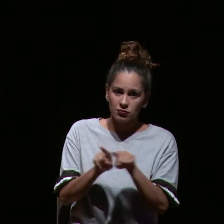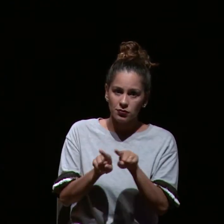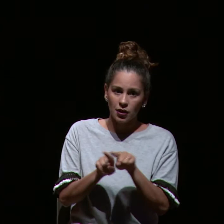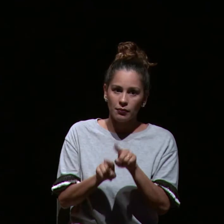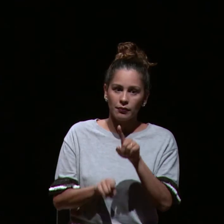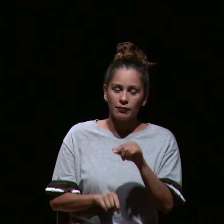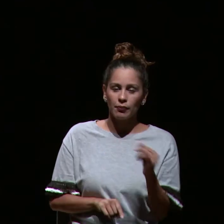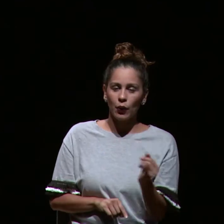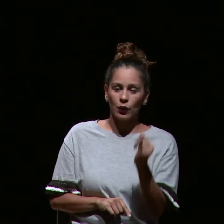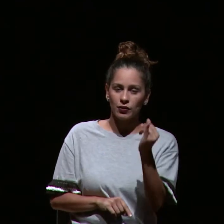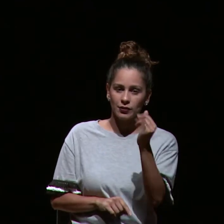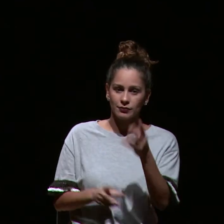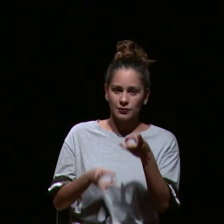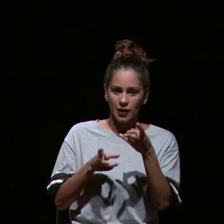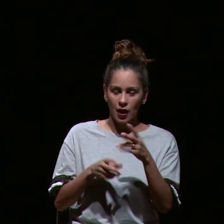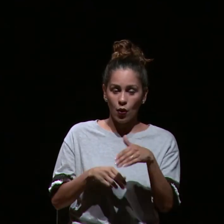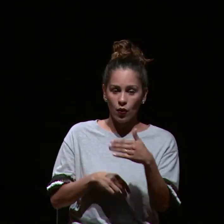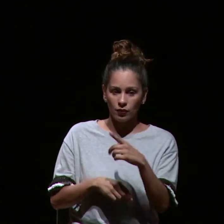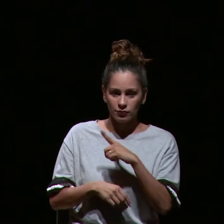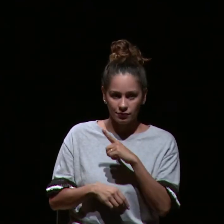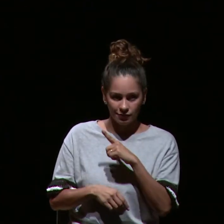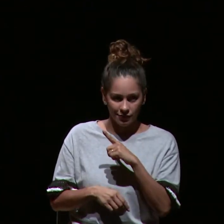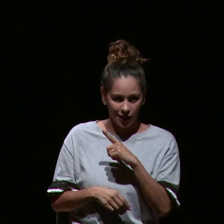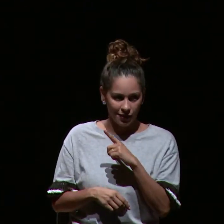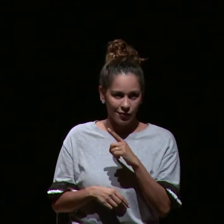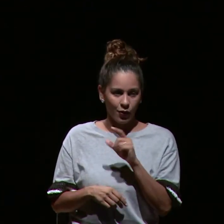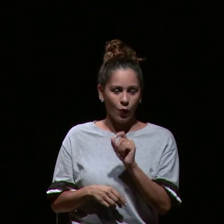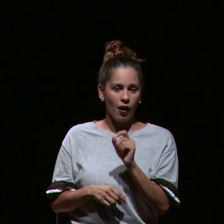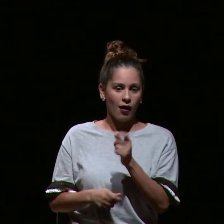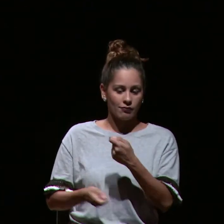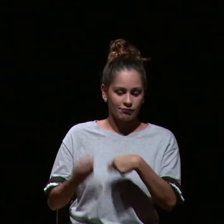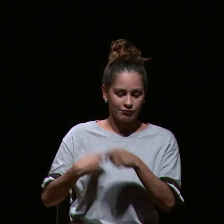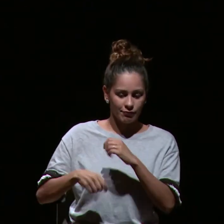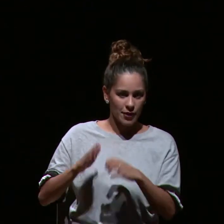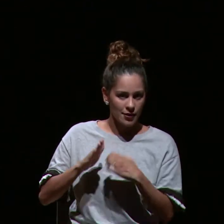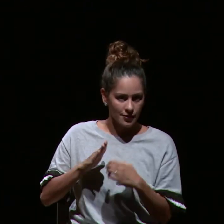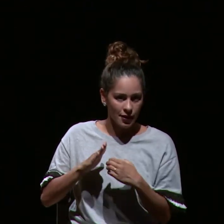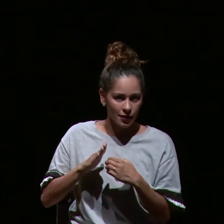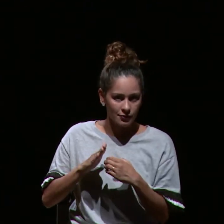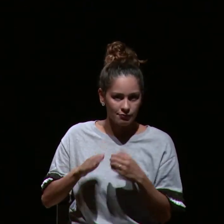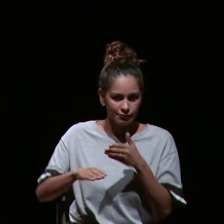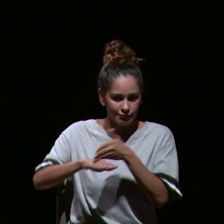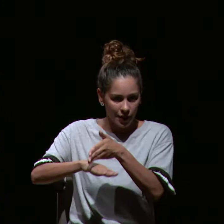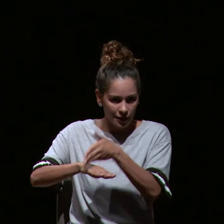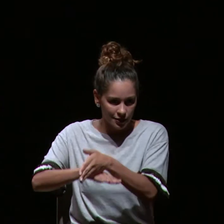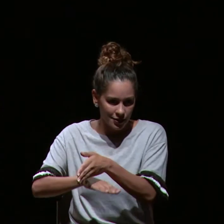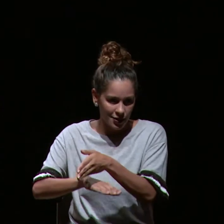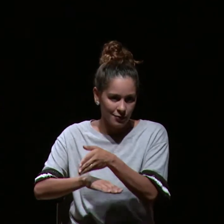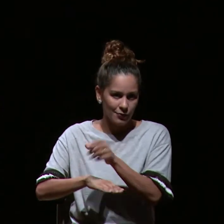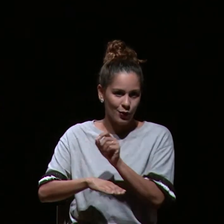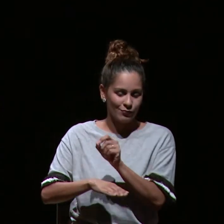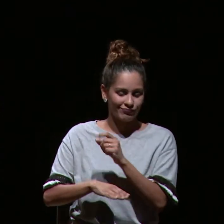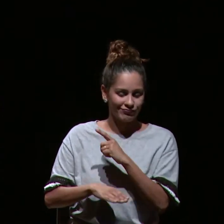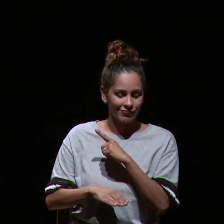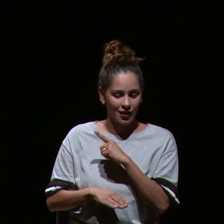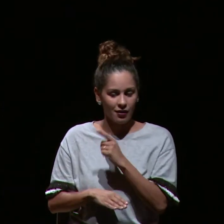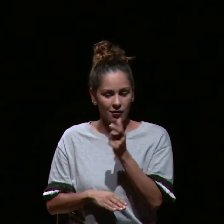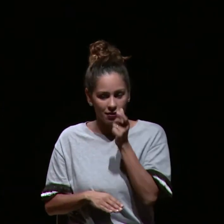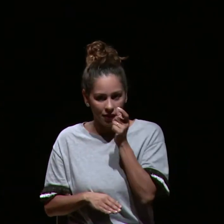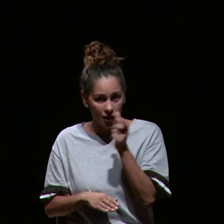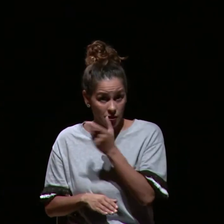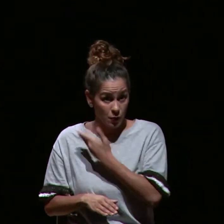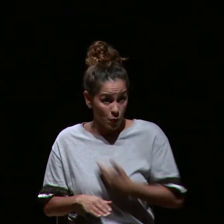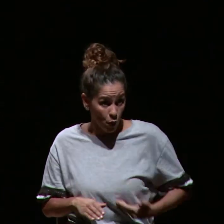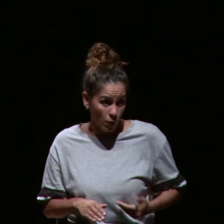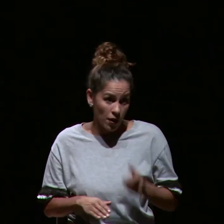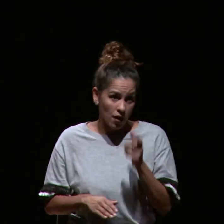empresários particulares na produção de materiais didáticos, possibilitando dessa forma uma confusão entre os interesses públicos e privados. Segundo a